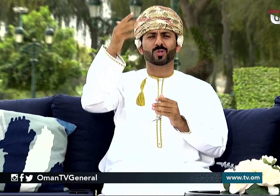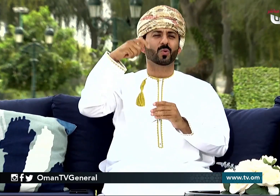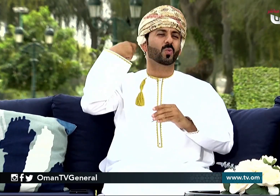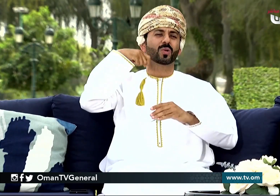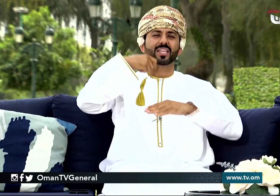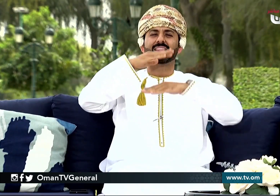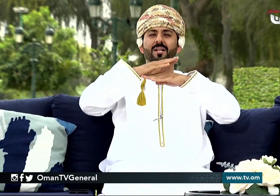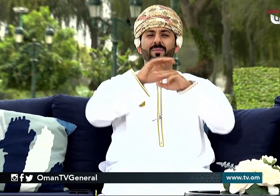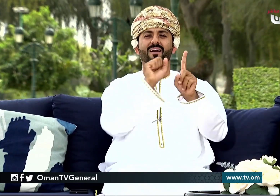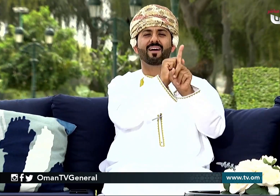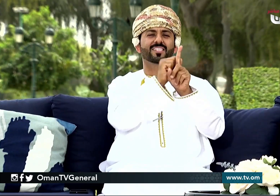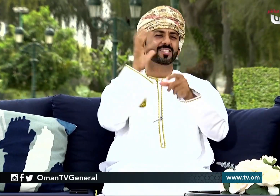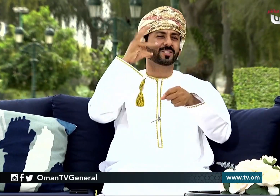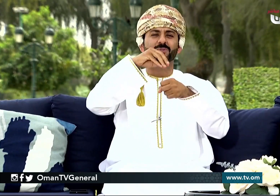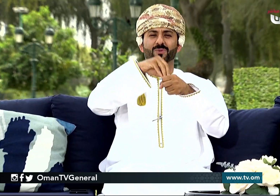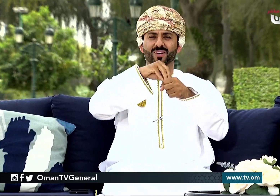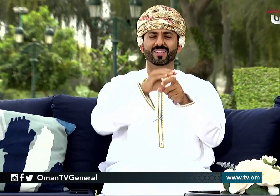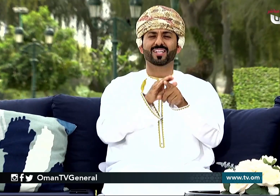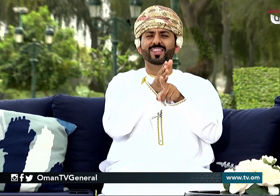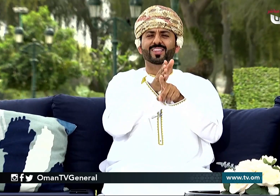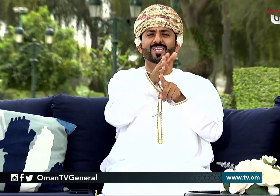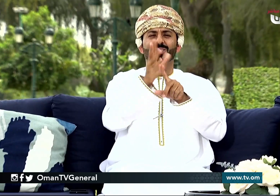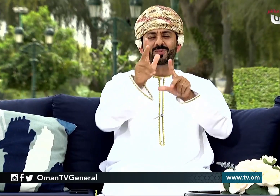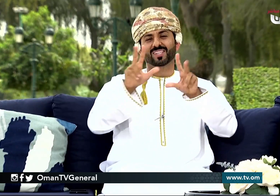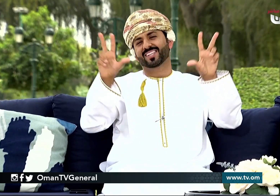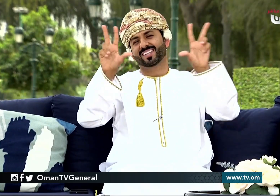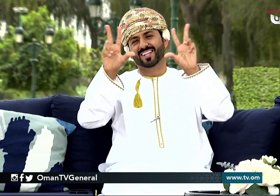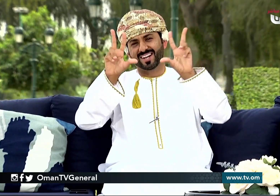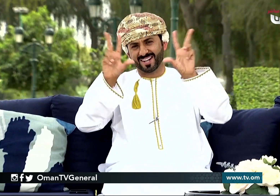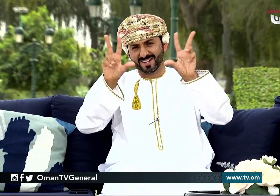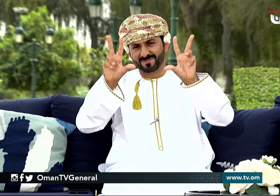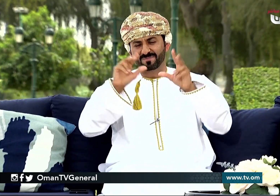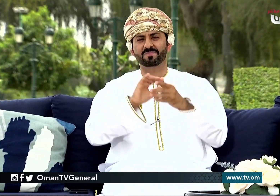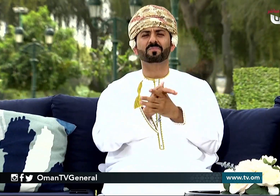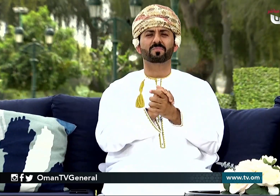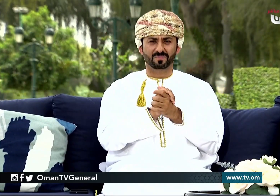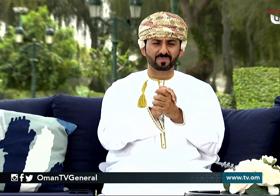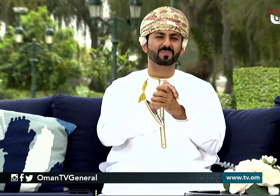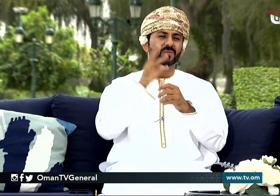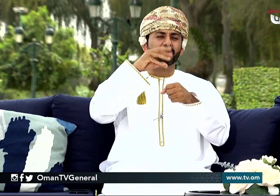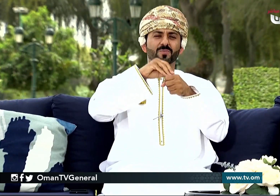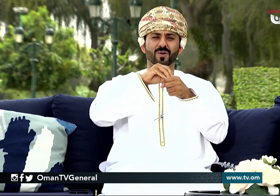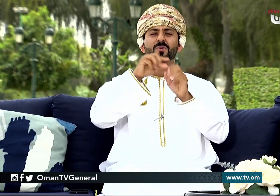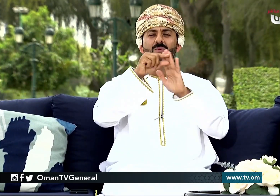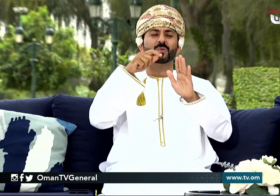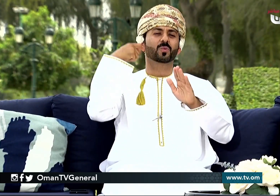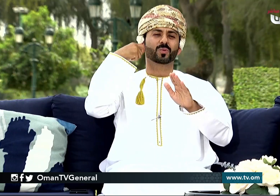طبعا نشكر وزاره التربيه والتعليم والتربيه دائره التربيه الخاصه في مجال الاعلام